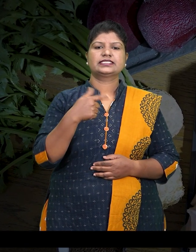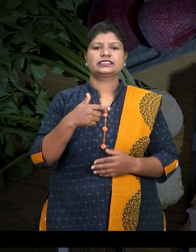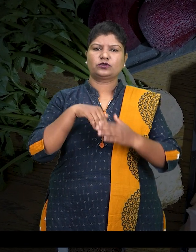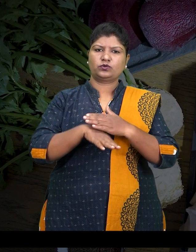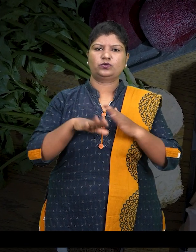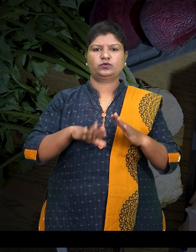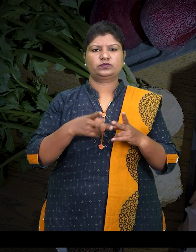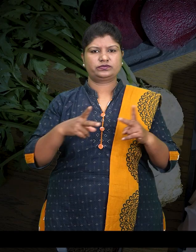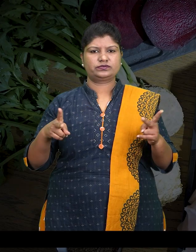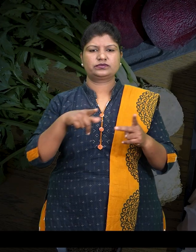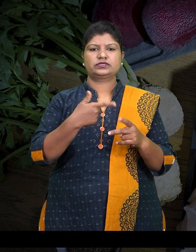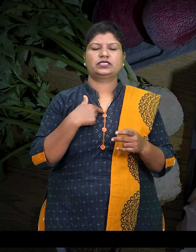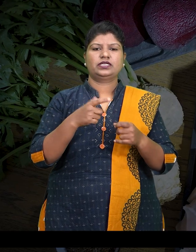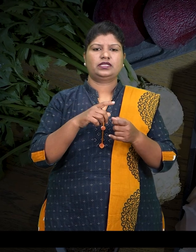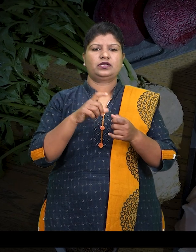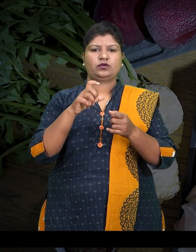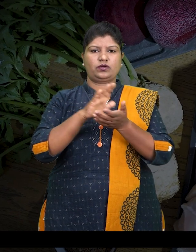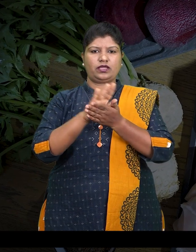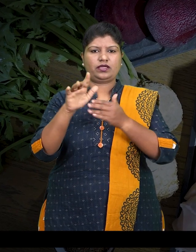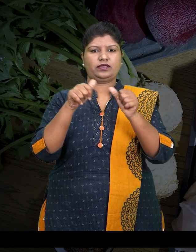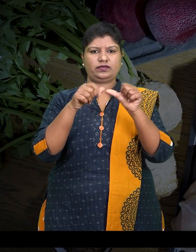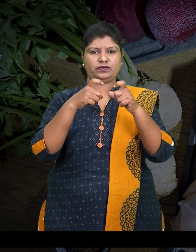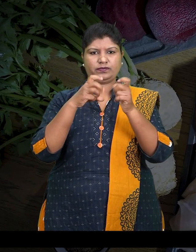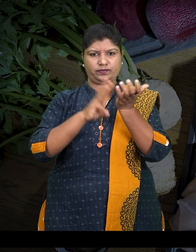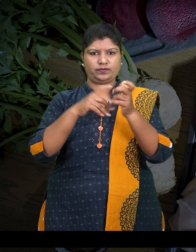ये हीमोग्लोबिन का घटक है,